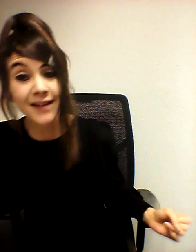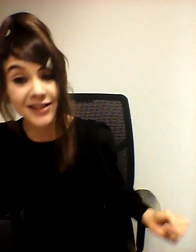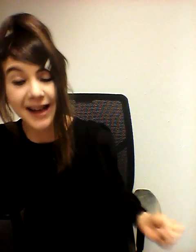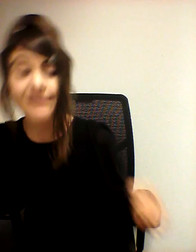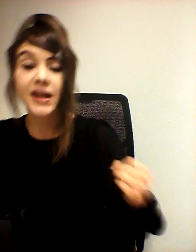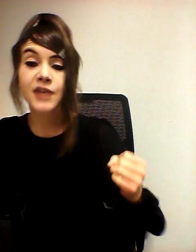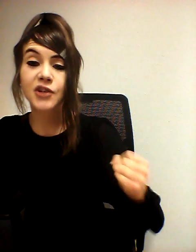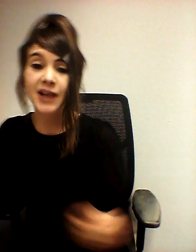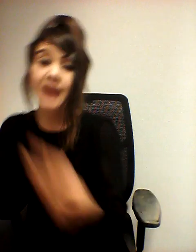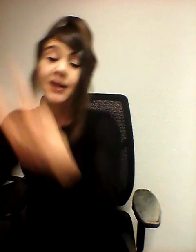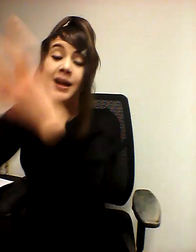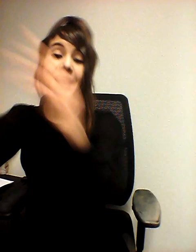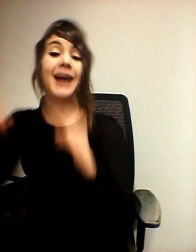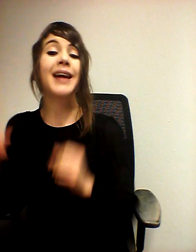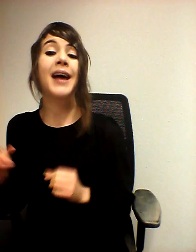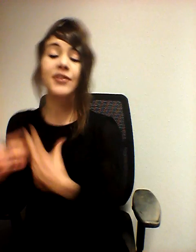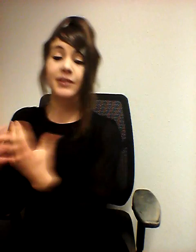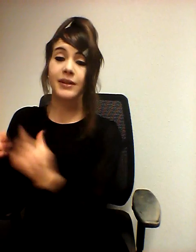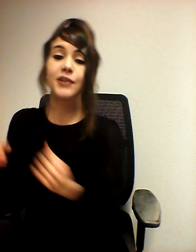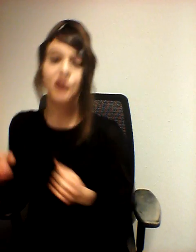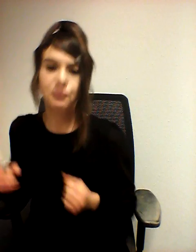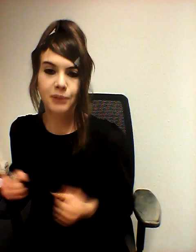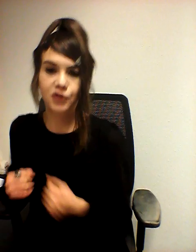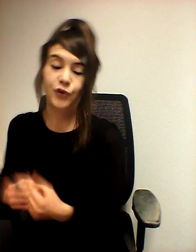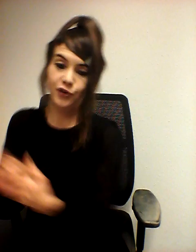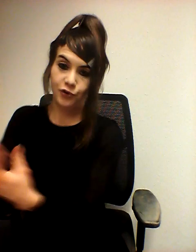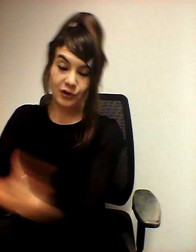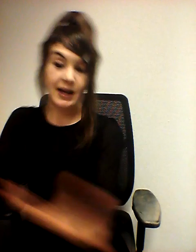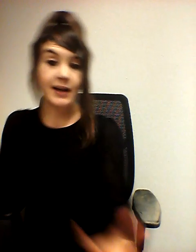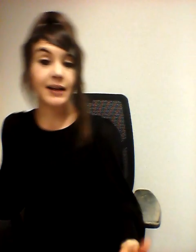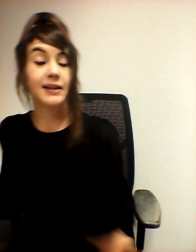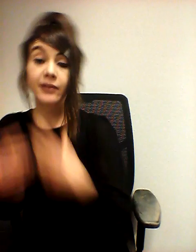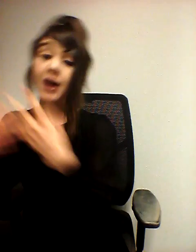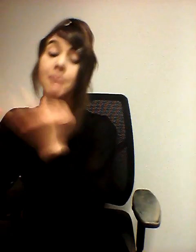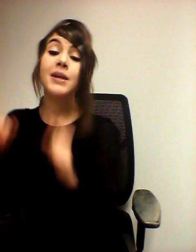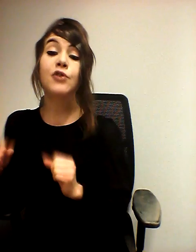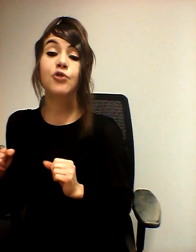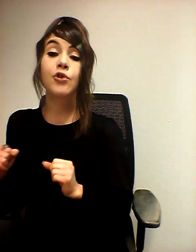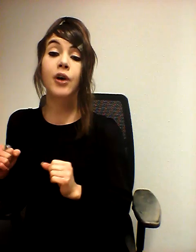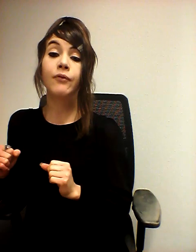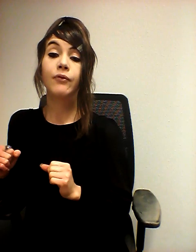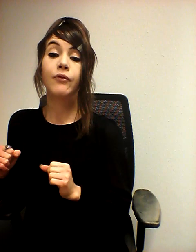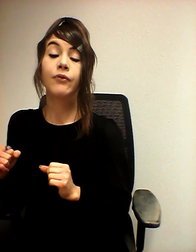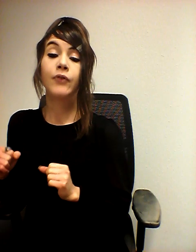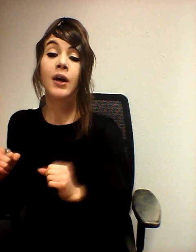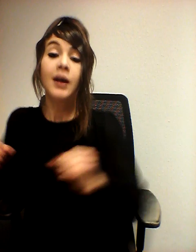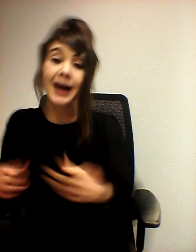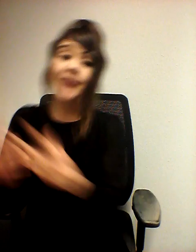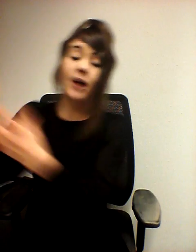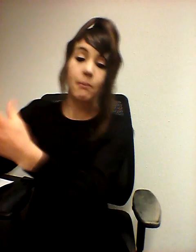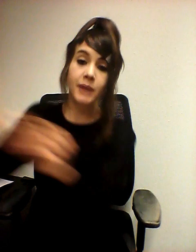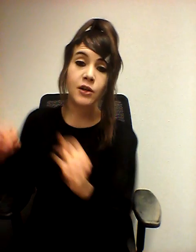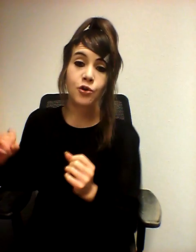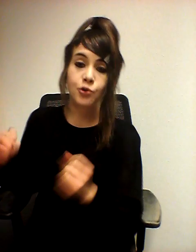eiwitten aanwezig zijn, gaan eiwitten niet gesplitst worden tot kleinere delen aminozuren. Gaan aminozuren